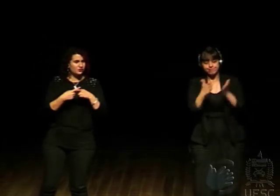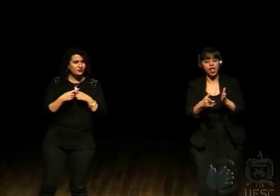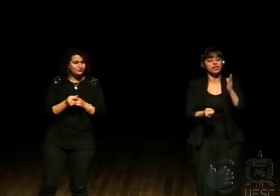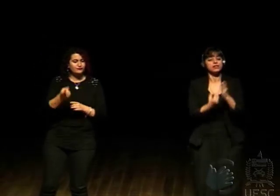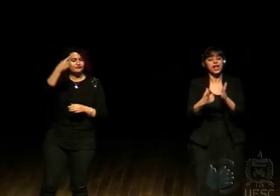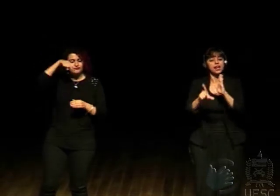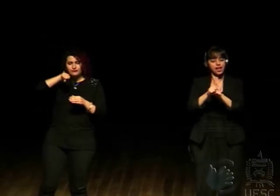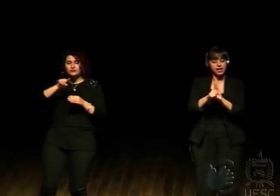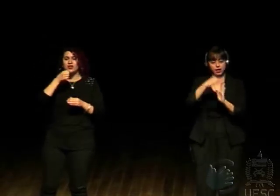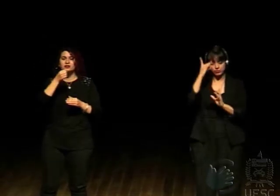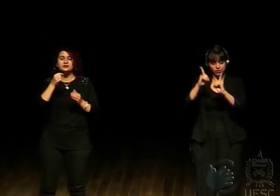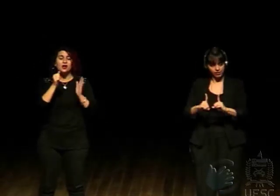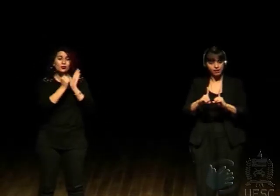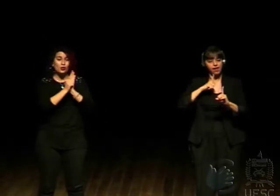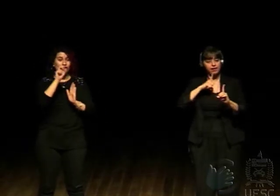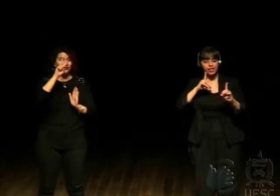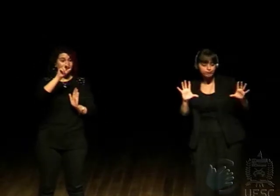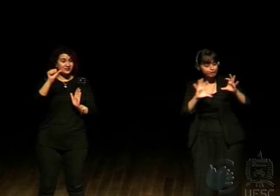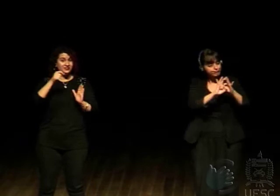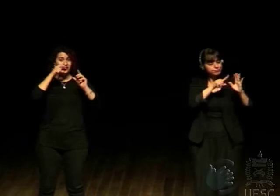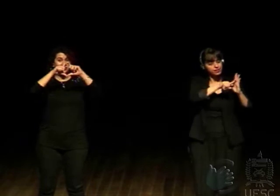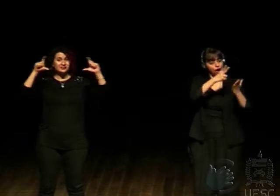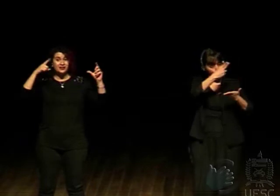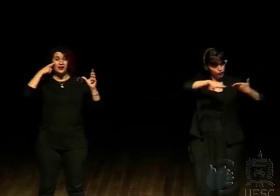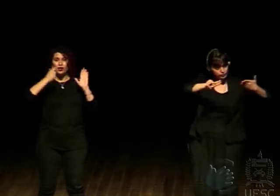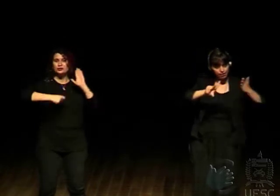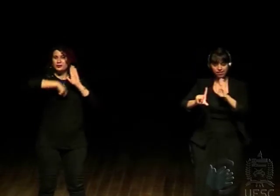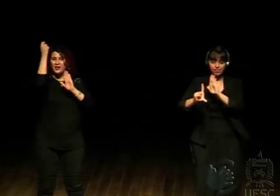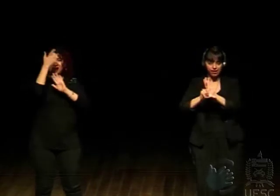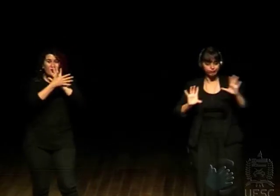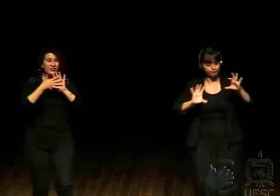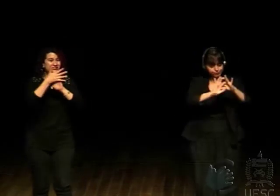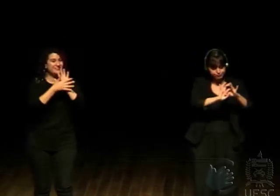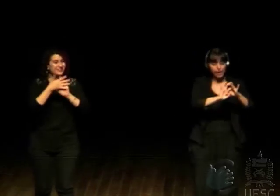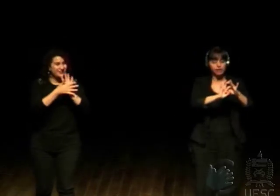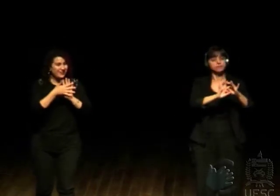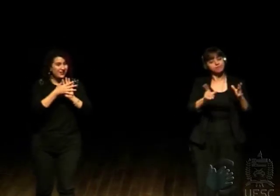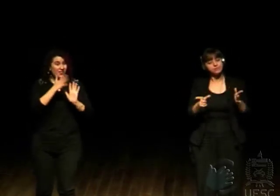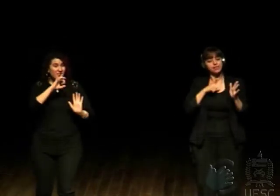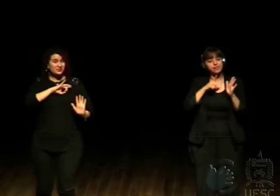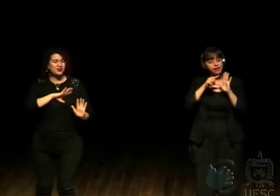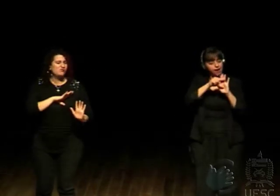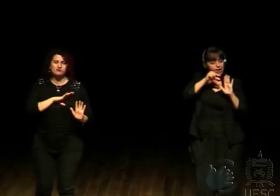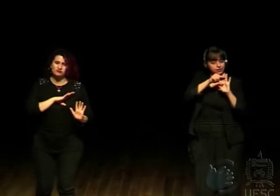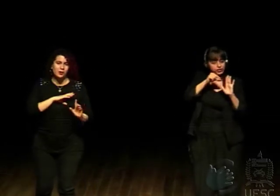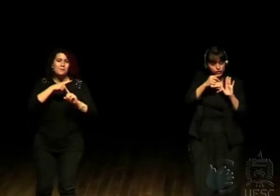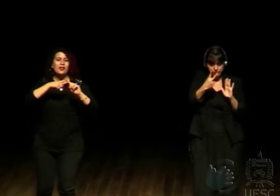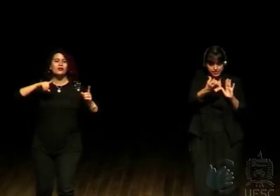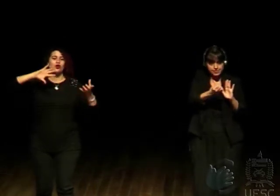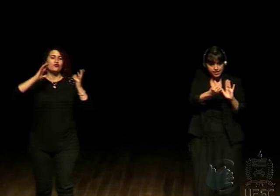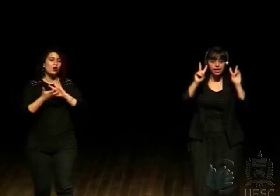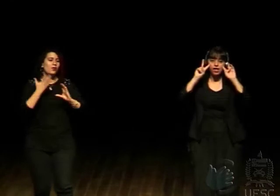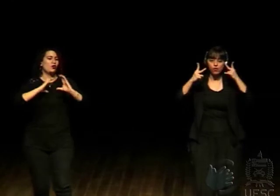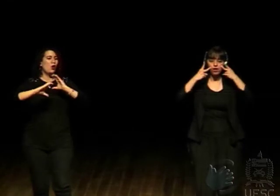cumpliendo lo que la Convención decía. Ahí aparece un artículo, el artículo 26, que reconoce la